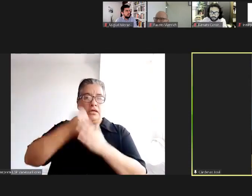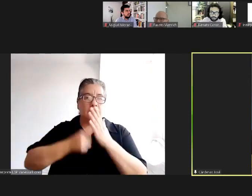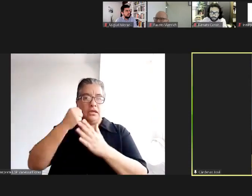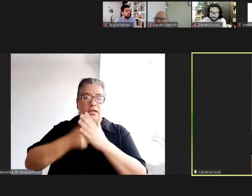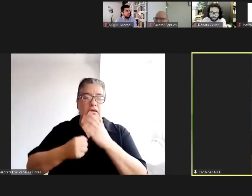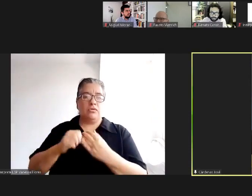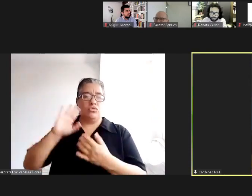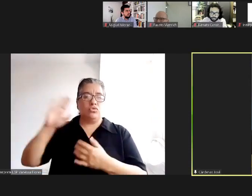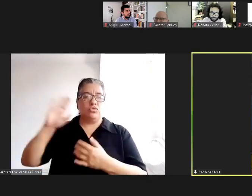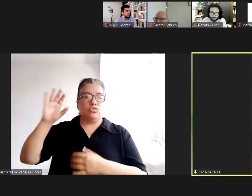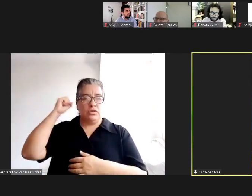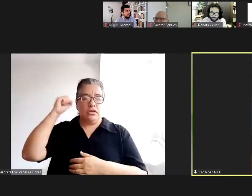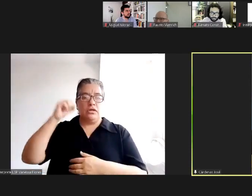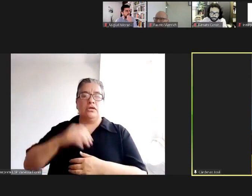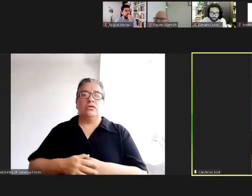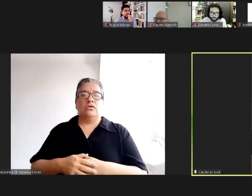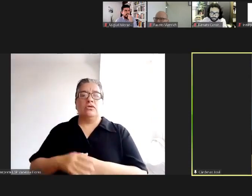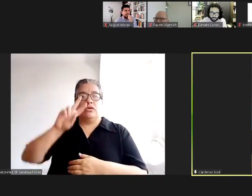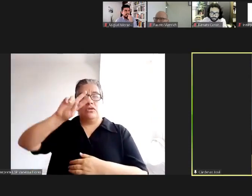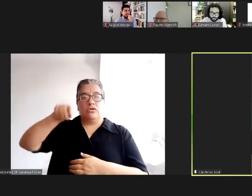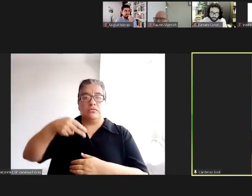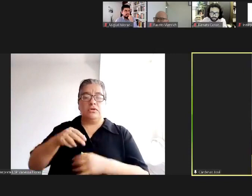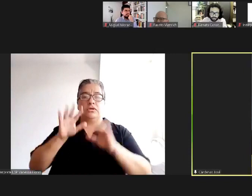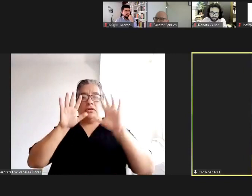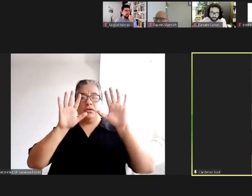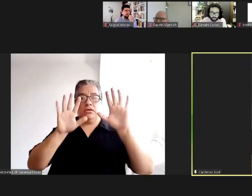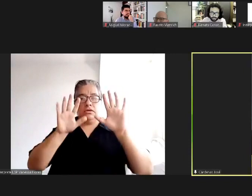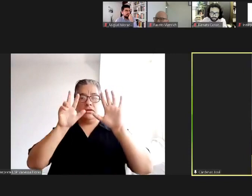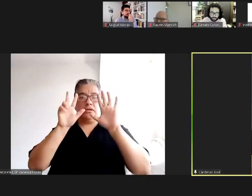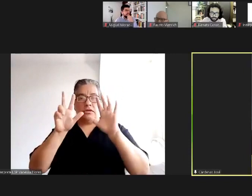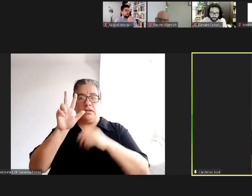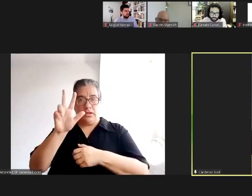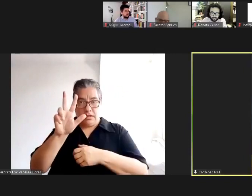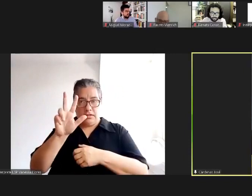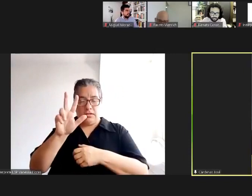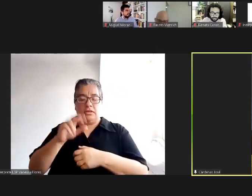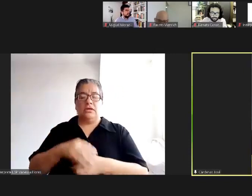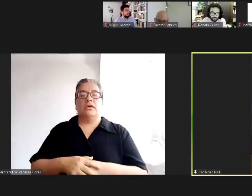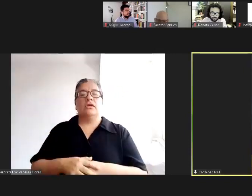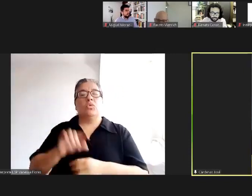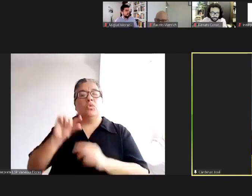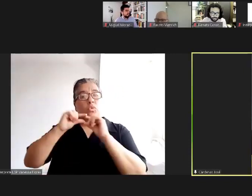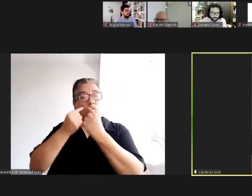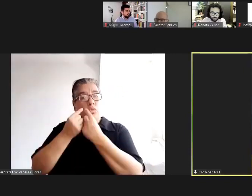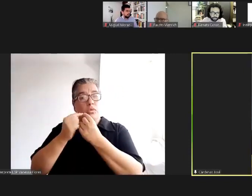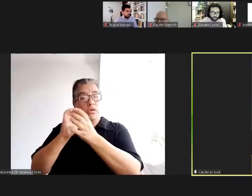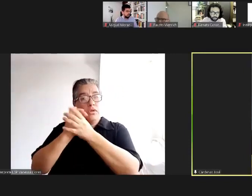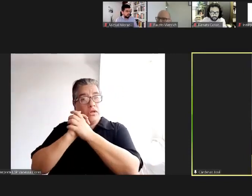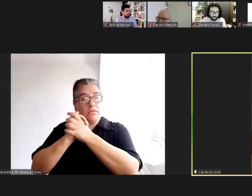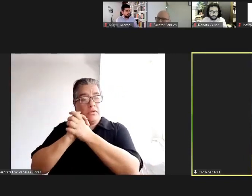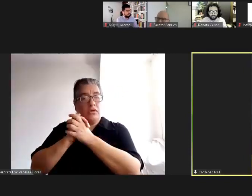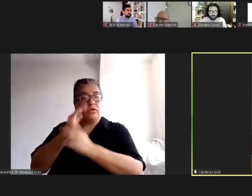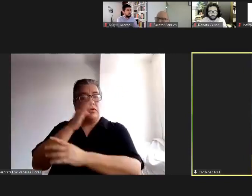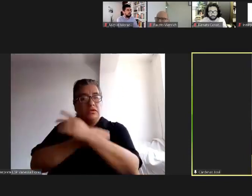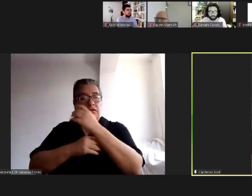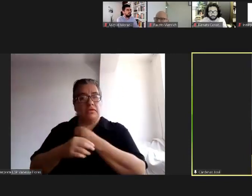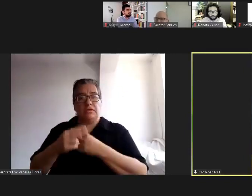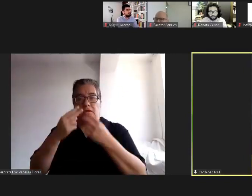grupo de amigos también con discapacidad visual, empezaron el proyecto Cine